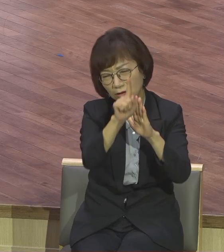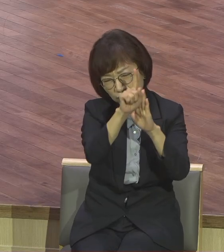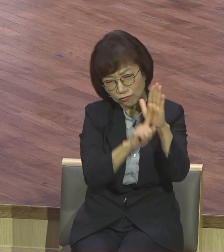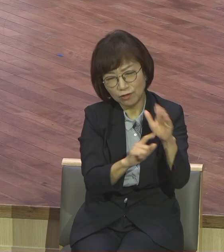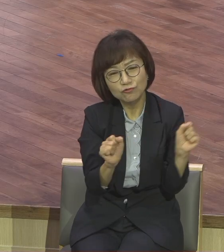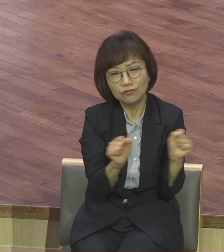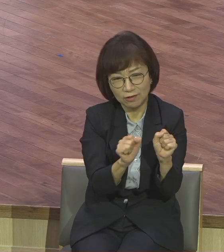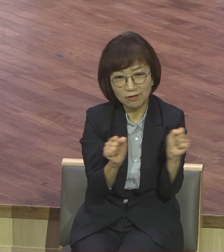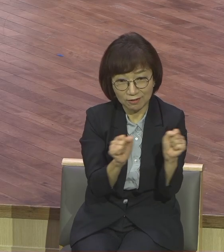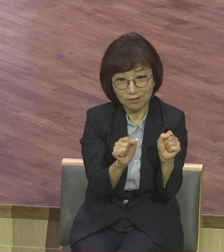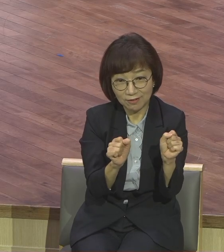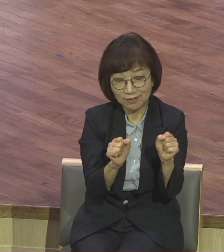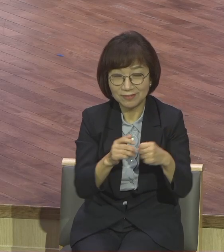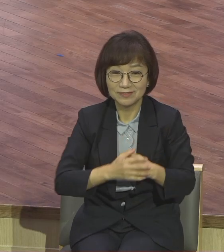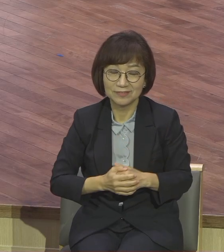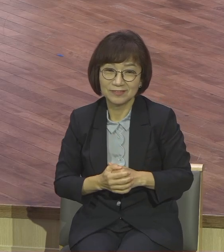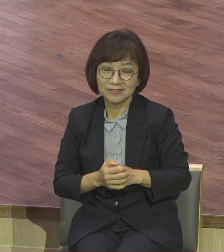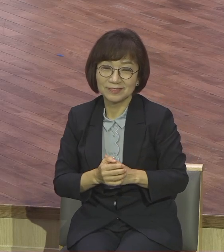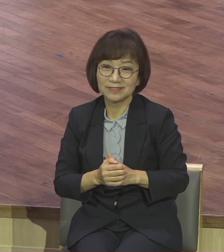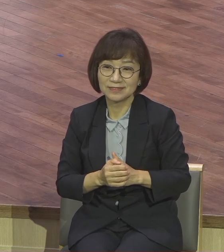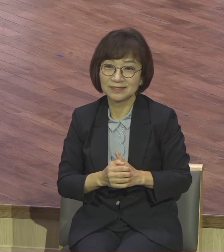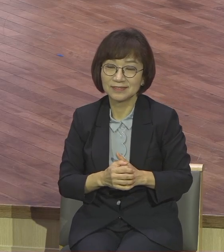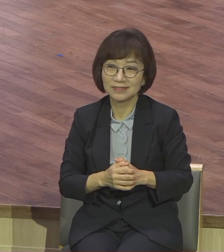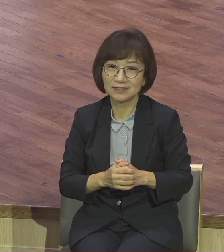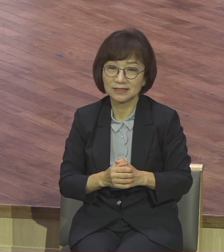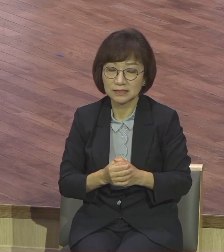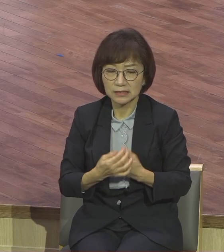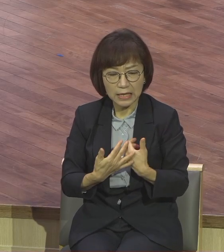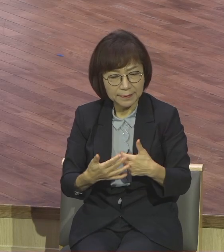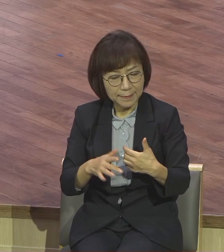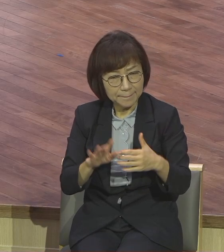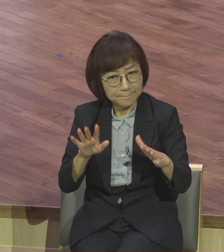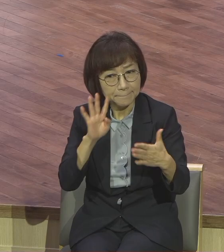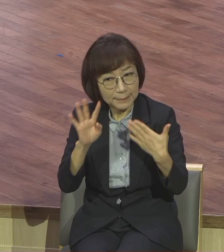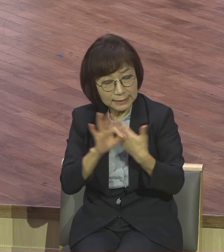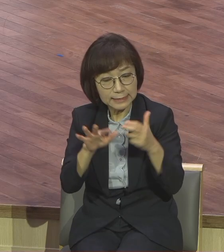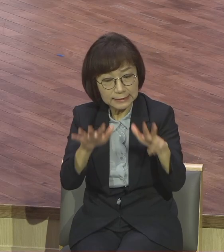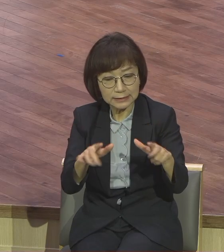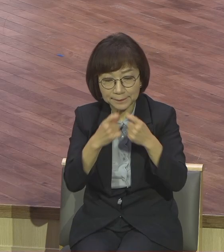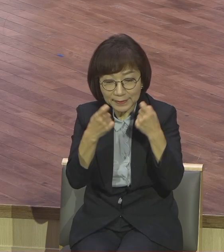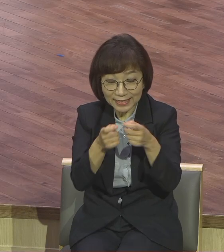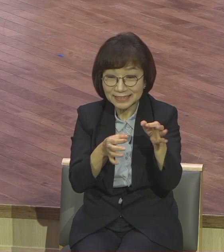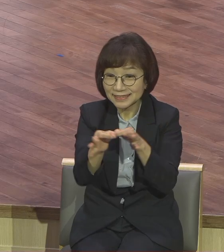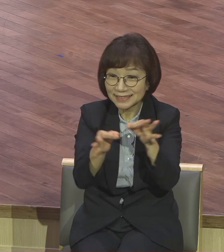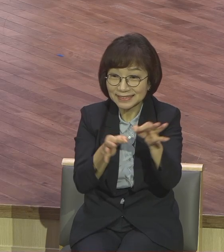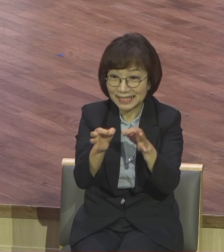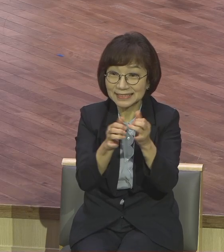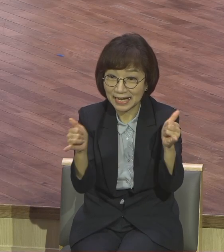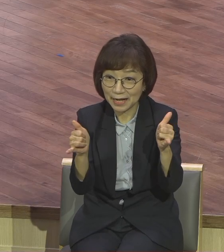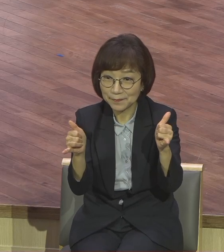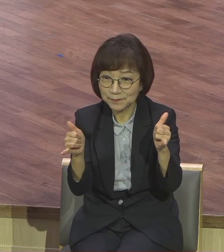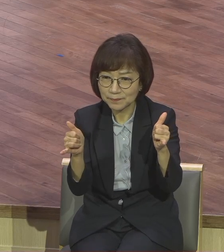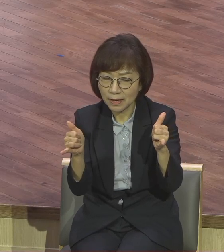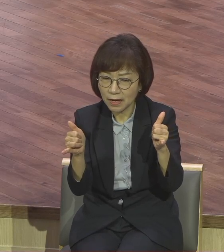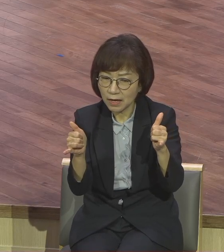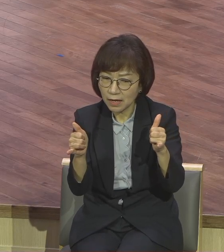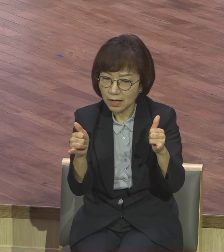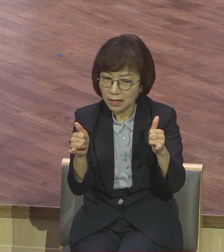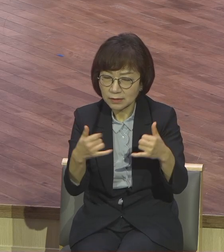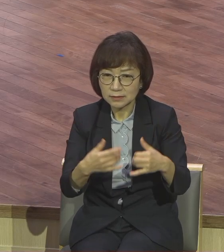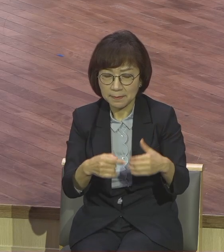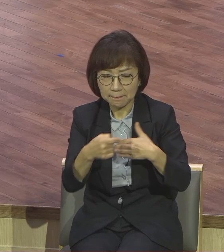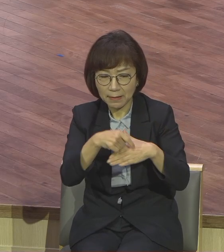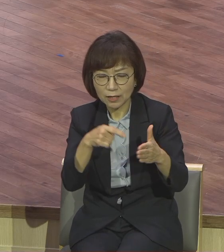그런데 아마 지금 이 자영업자들의 이 마음 온도가 가장 춥지 않을까.